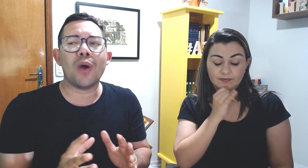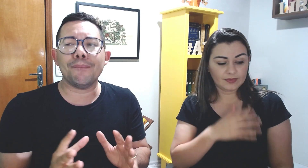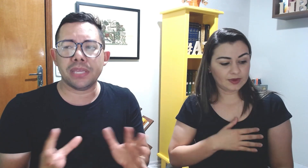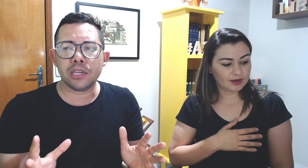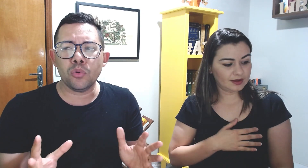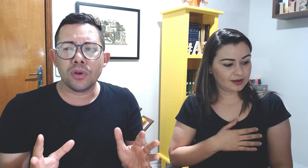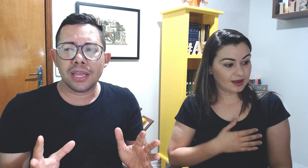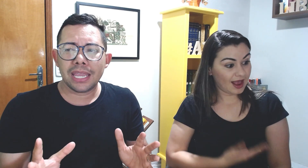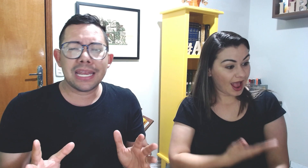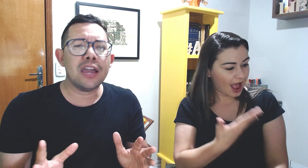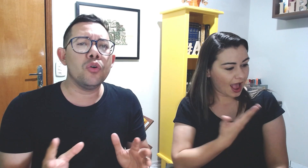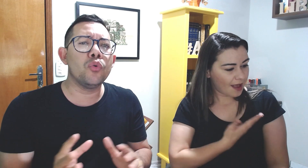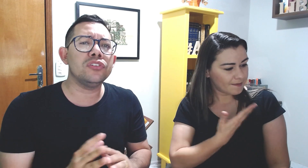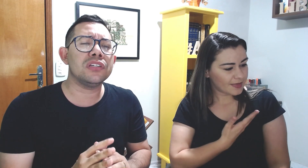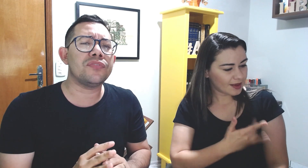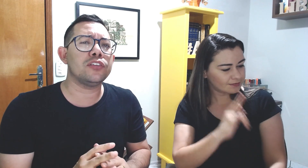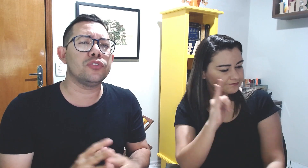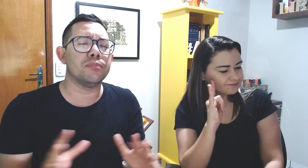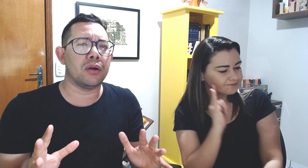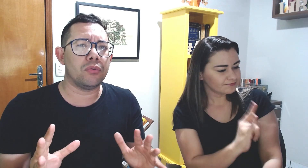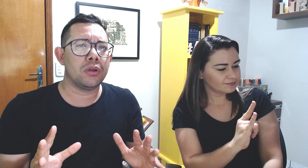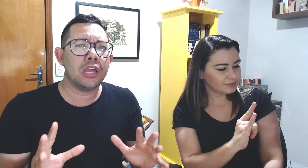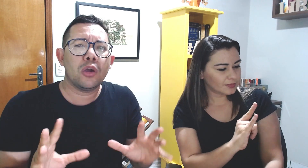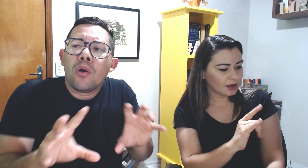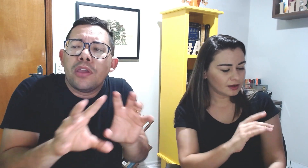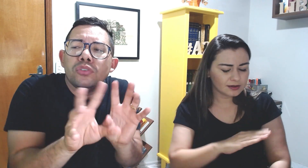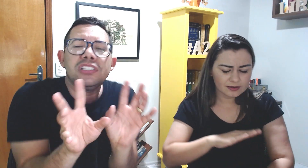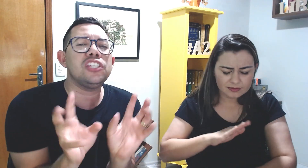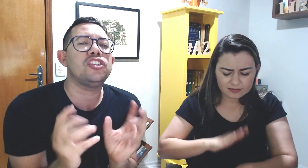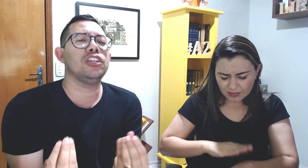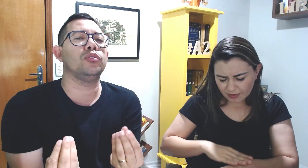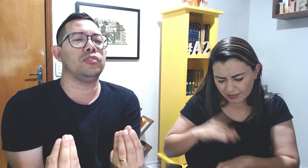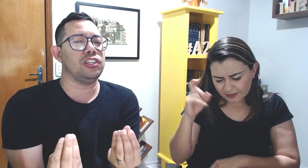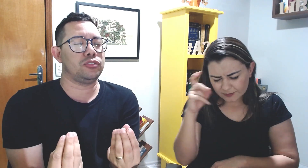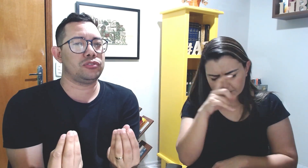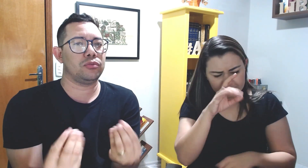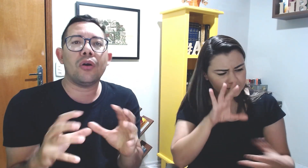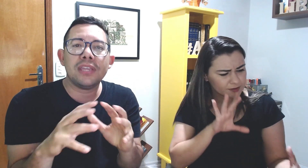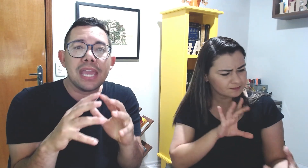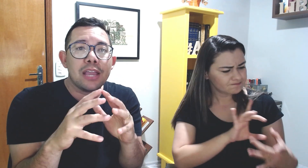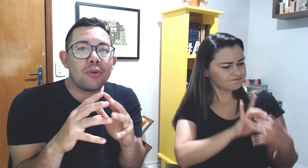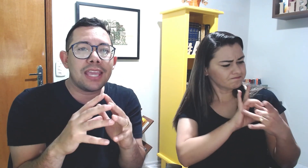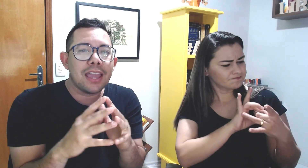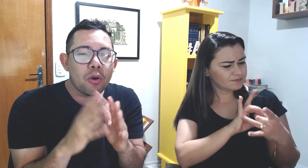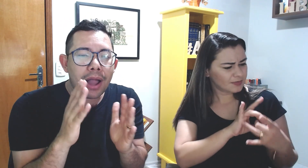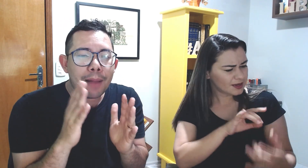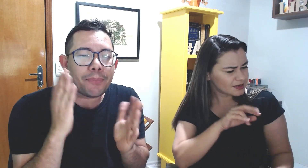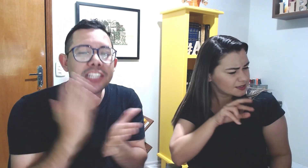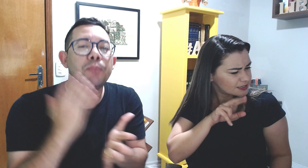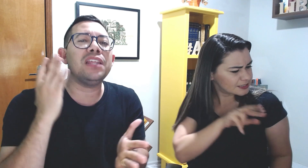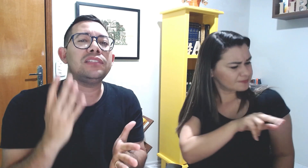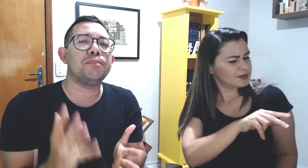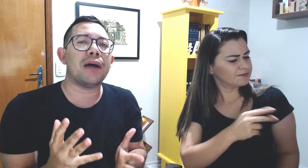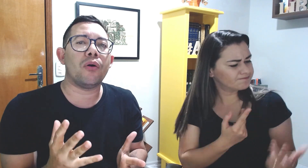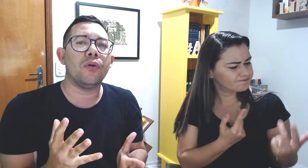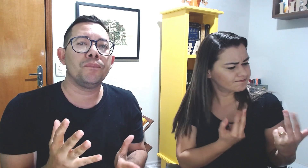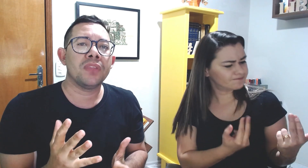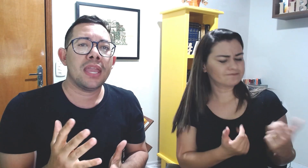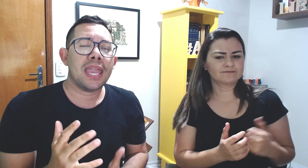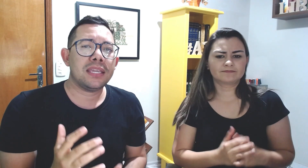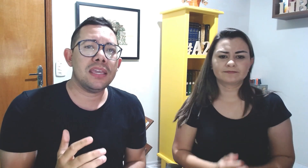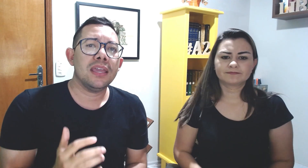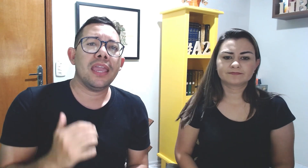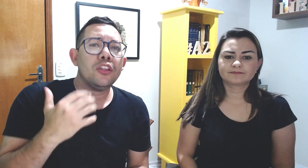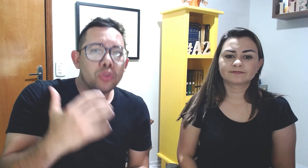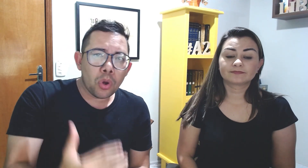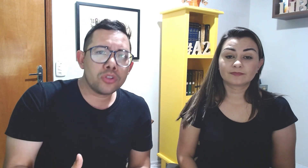ama o amigo e na angústia faz o irmão. Qual que é o sentido disso? Qual que é a parte principal?